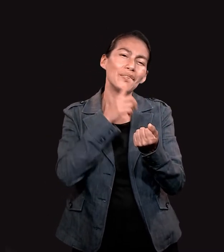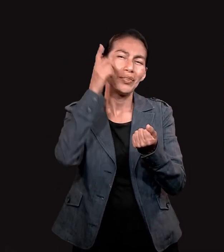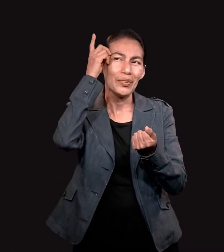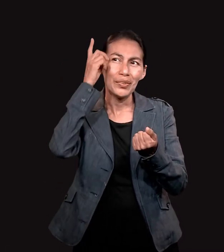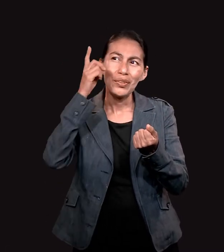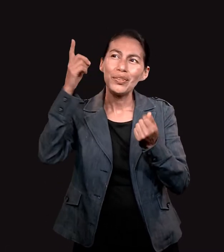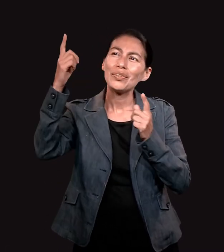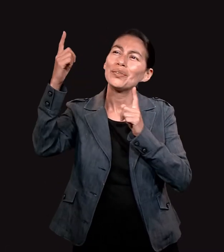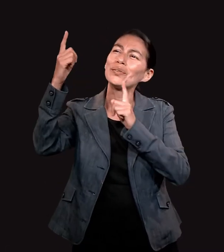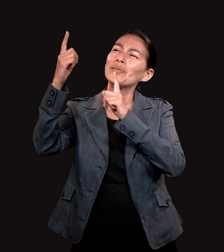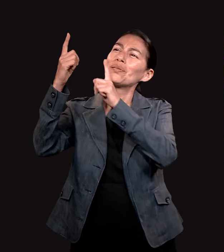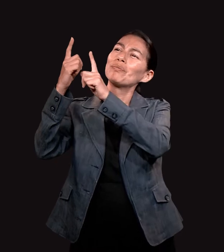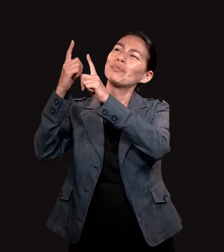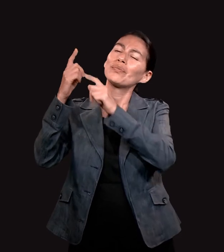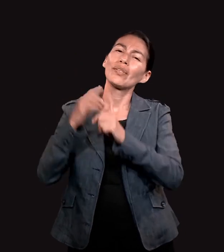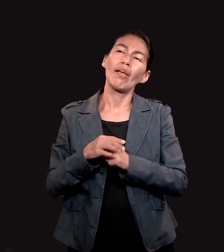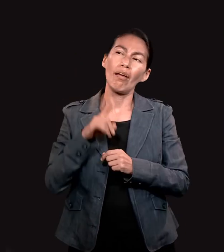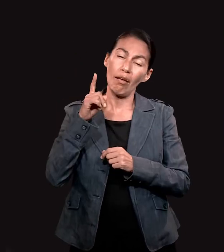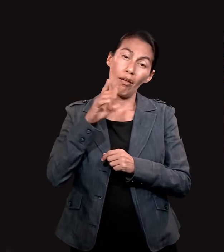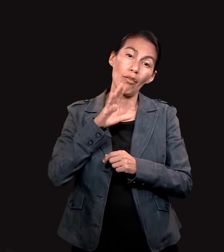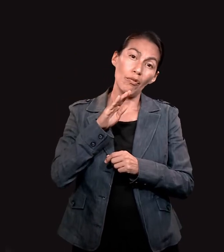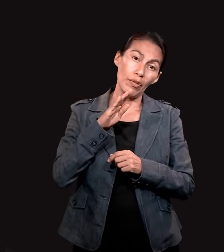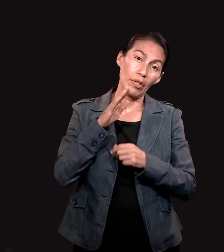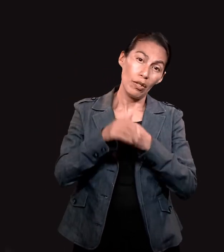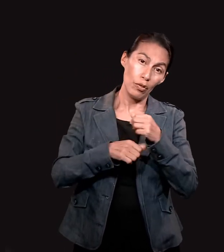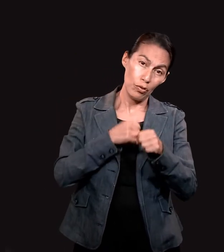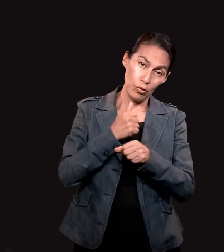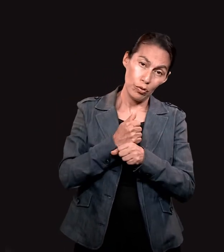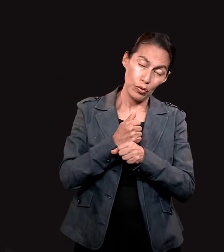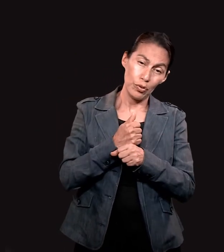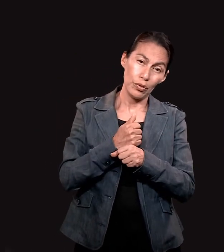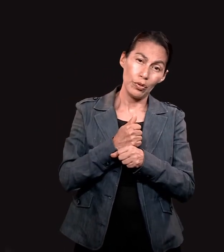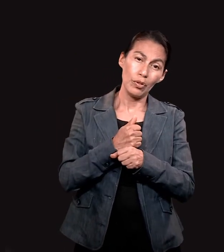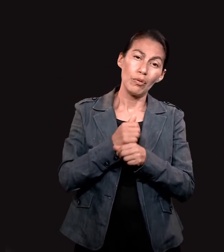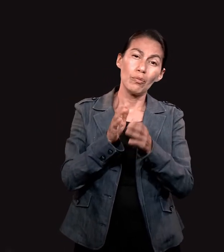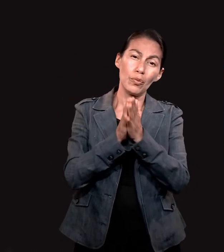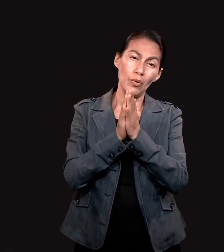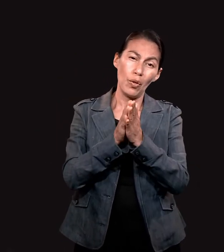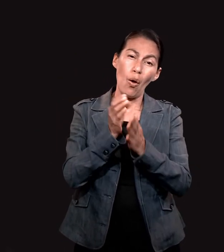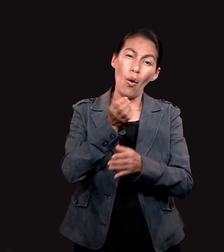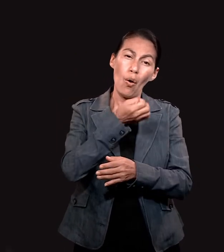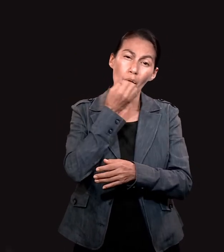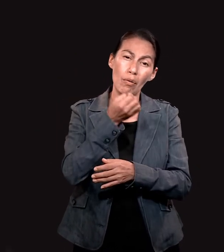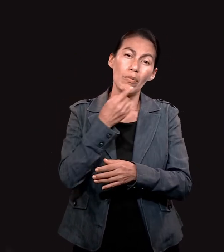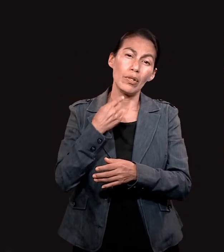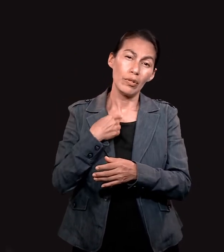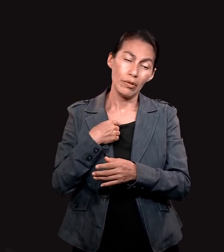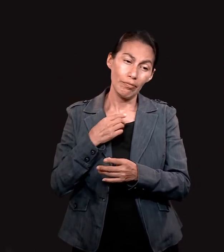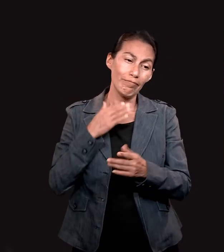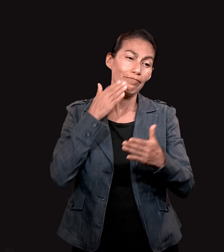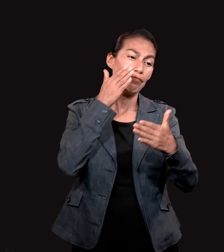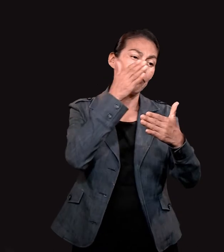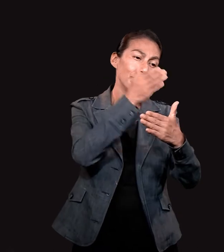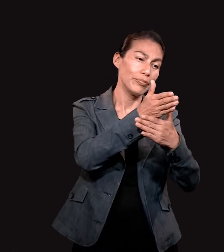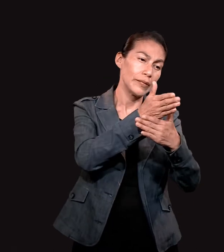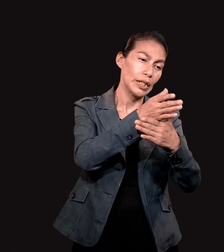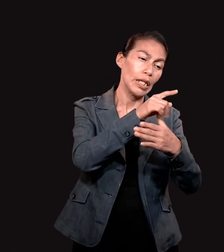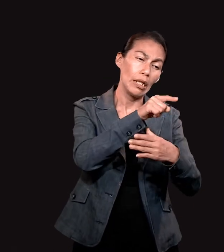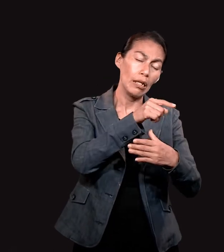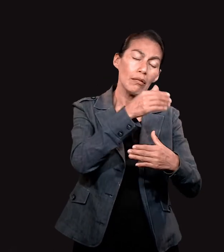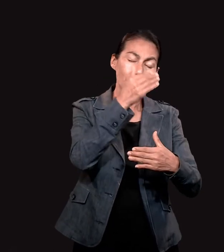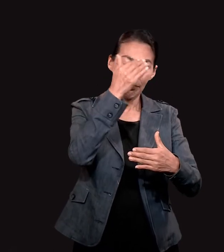años y voy a ir a visitarla para estar con ella en estos momentos. Oren para que yo pueda encontrarla